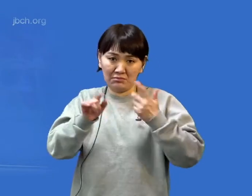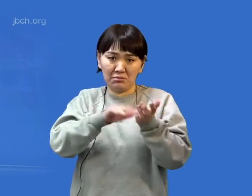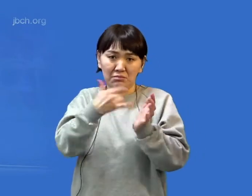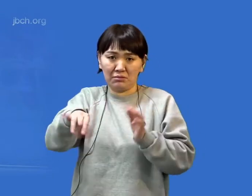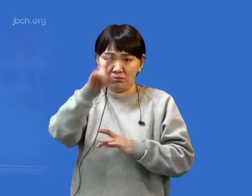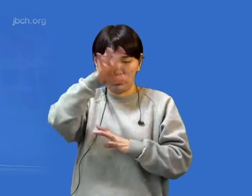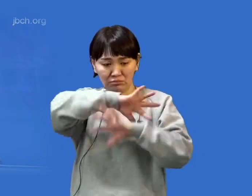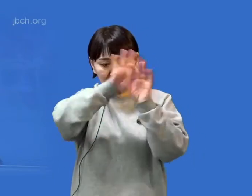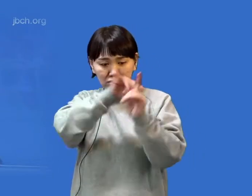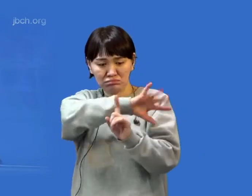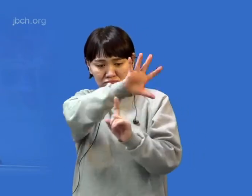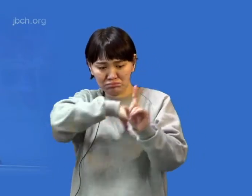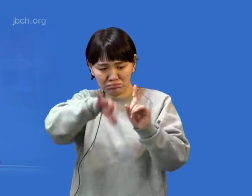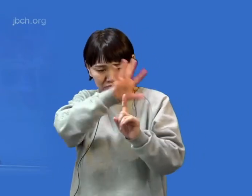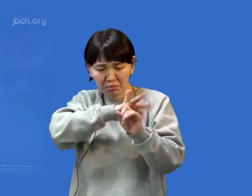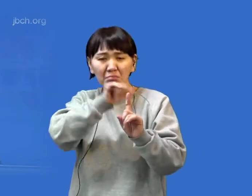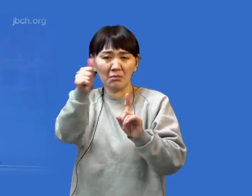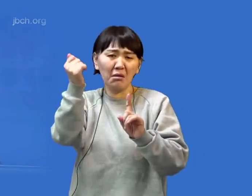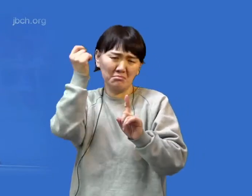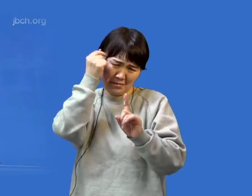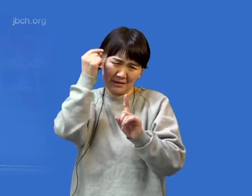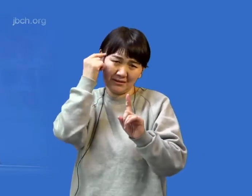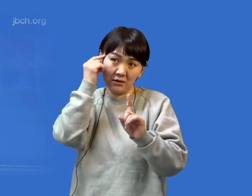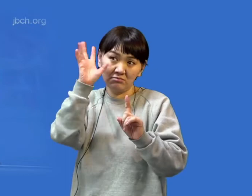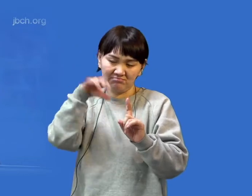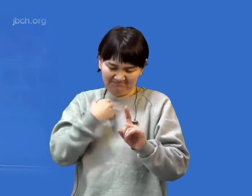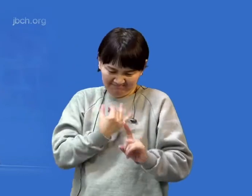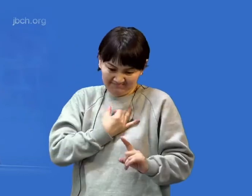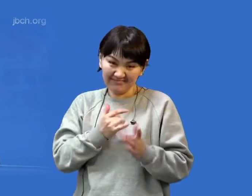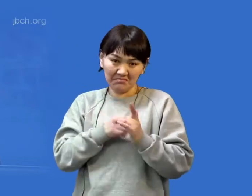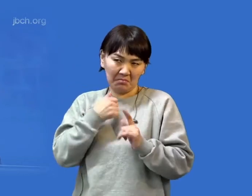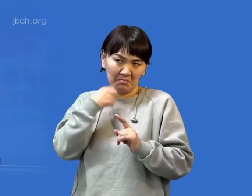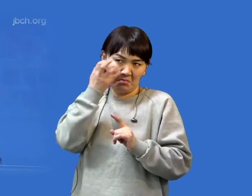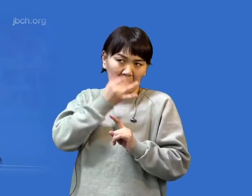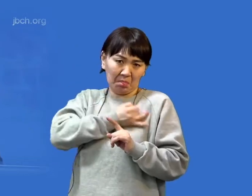Гэтэл үүнд итгэхгүй байгаа байхгүй юу? Аа.